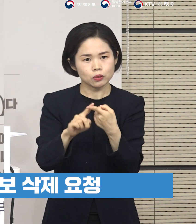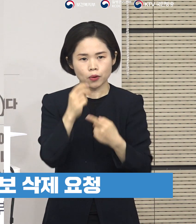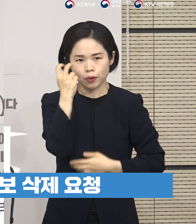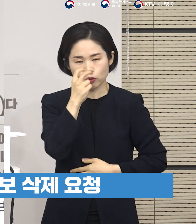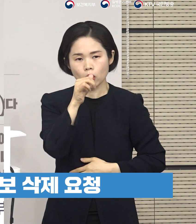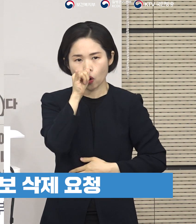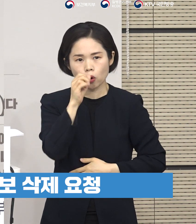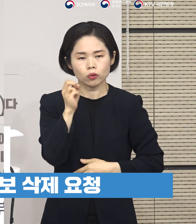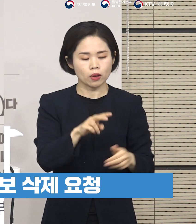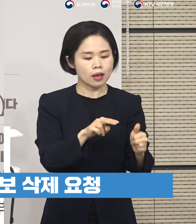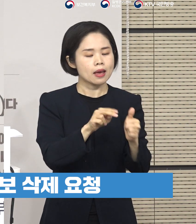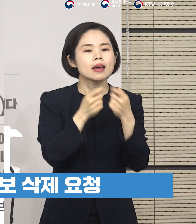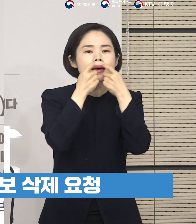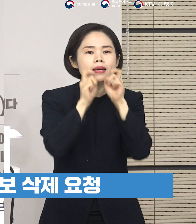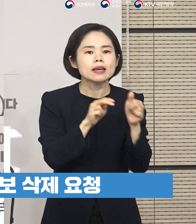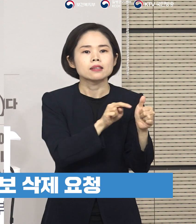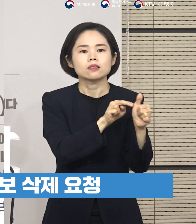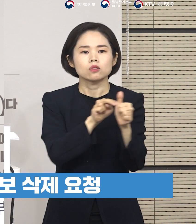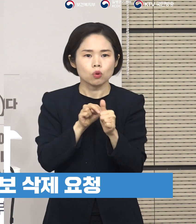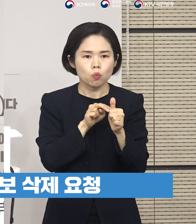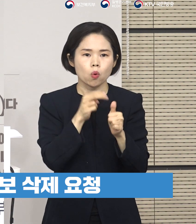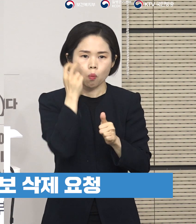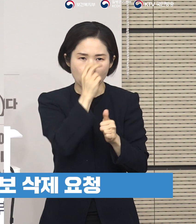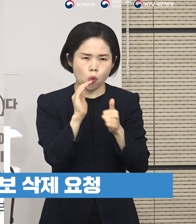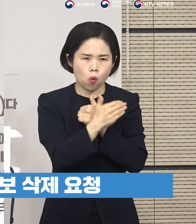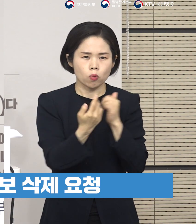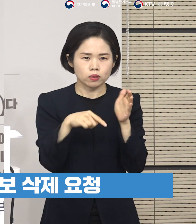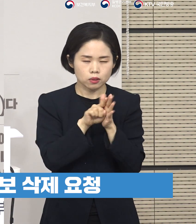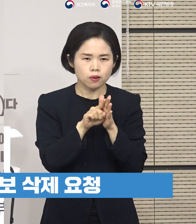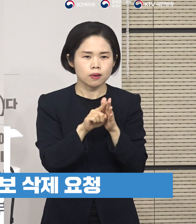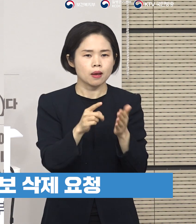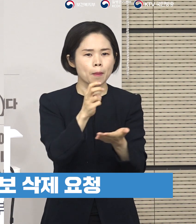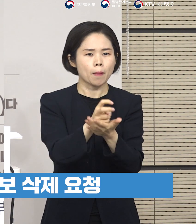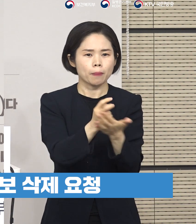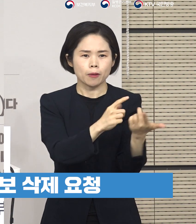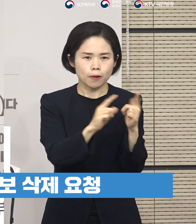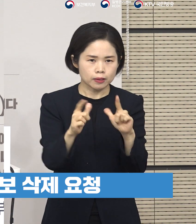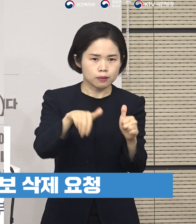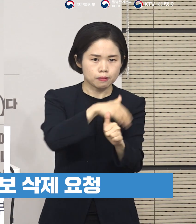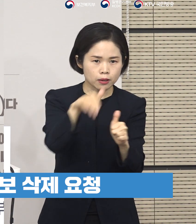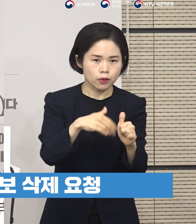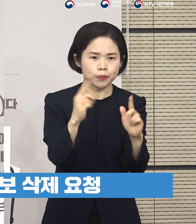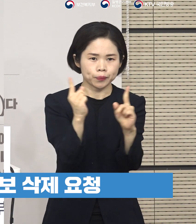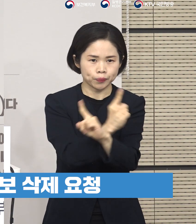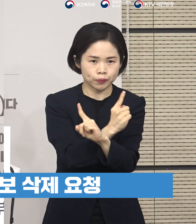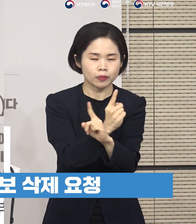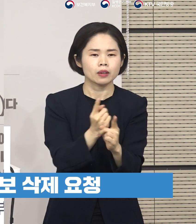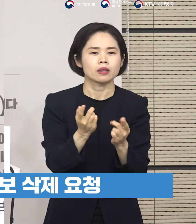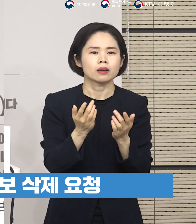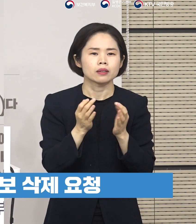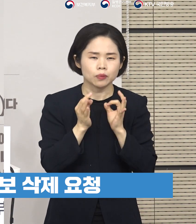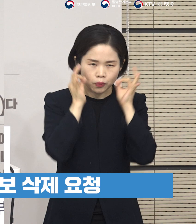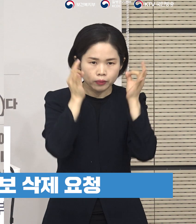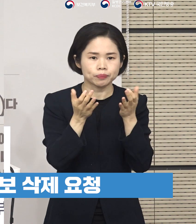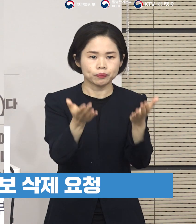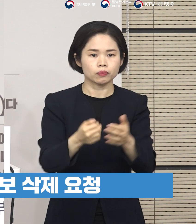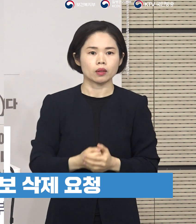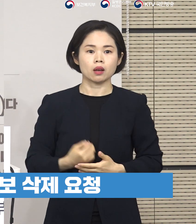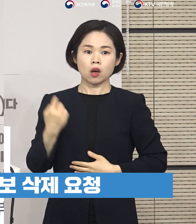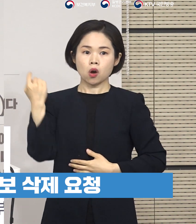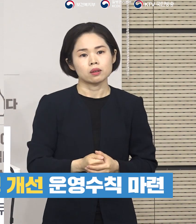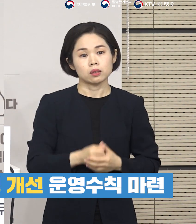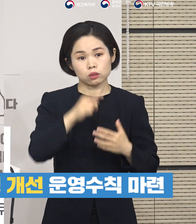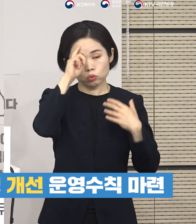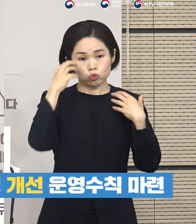공개와 삭제에 관한 법령 개정도 검토하는 등 개인정보 보호를 위하여 계속 제도를 보완해